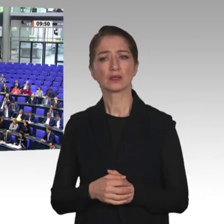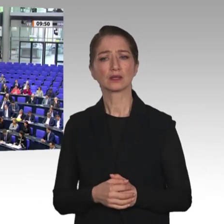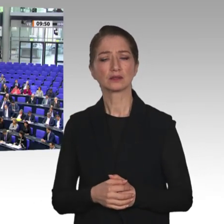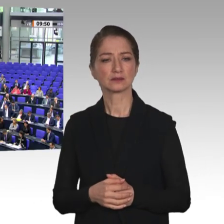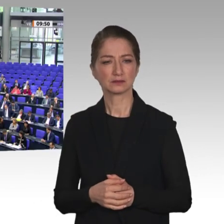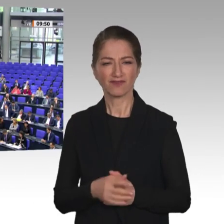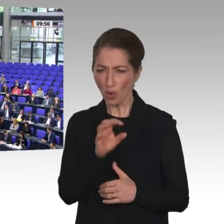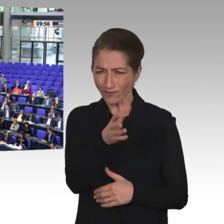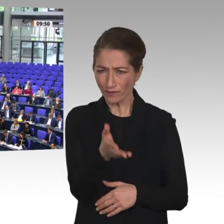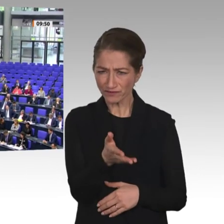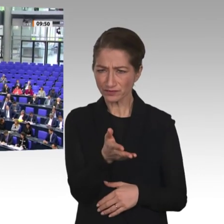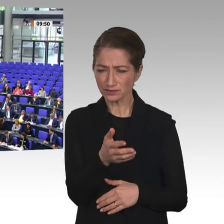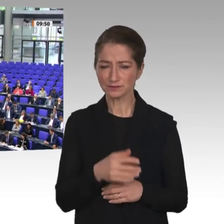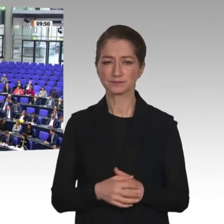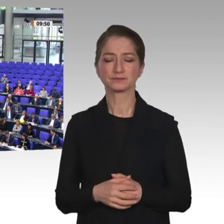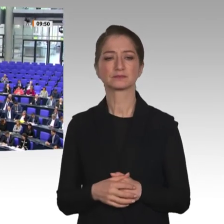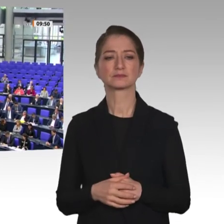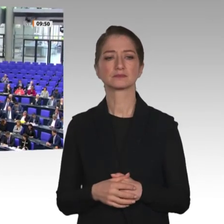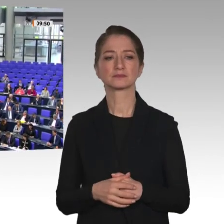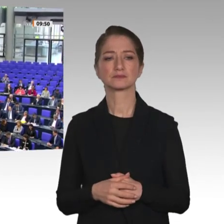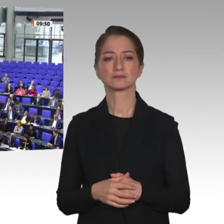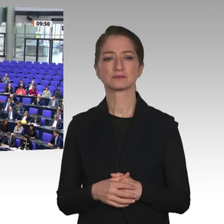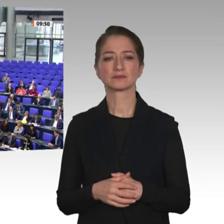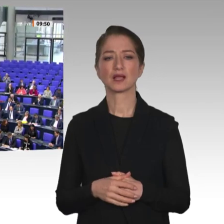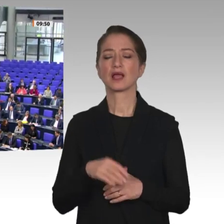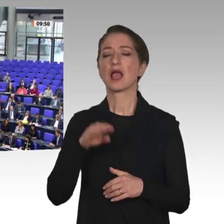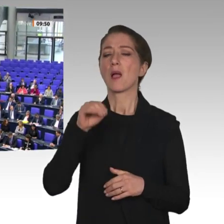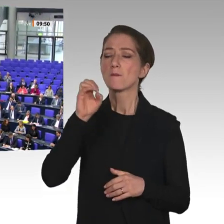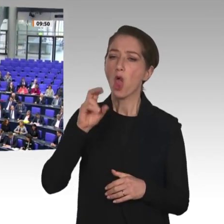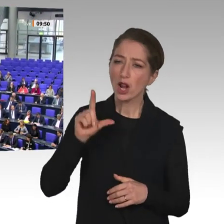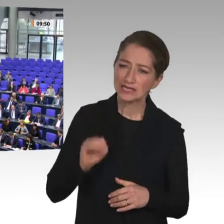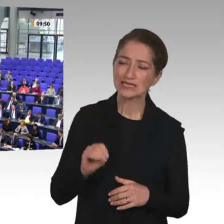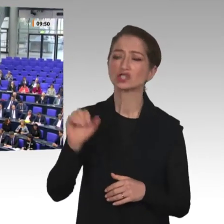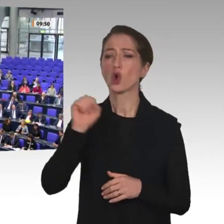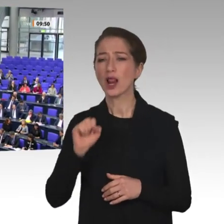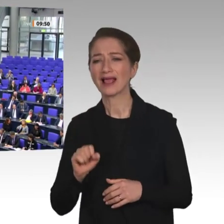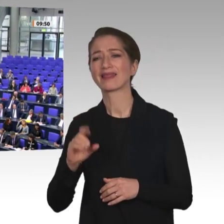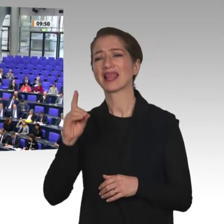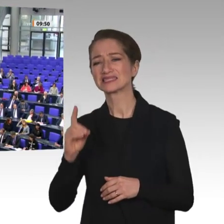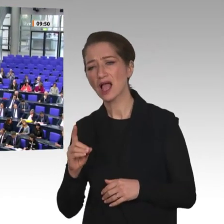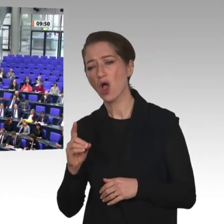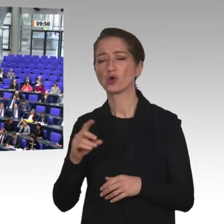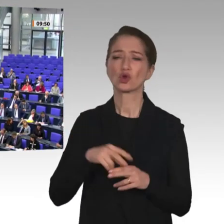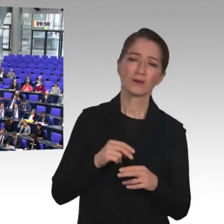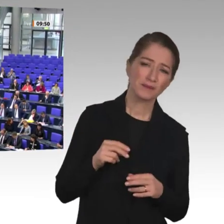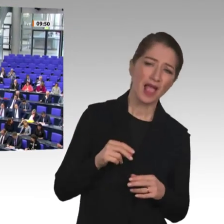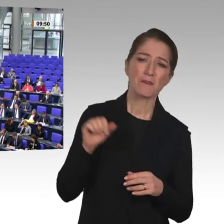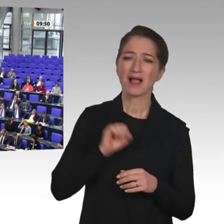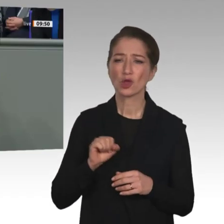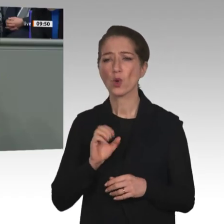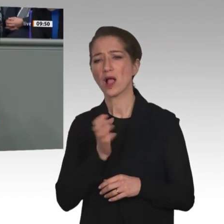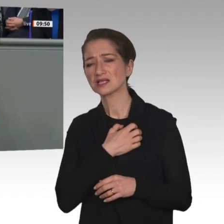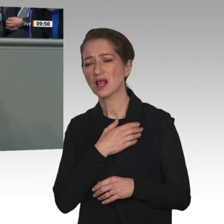Wie oft wollen wir als Politik Reden halten, wie nach den Toten von Mölln, Solingen, Dessau, Nürnberg, Heilbronn, Kassel, Magdeburg,